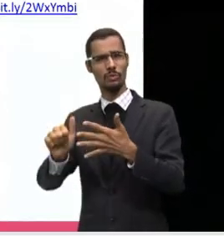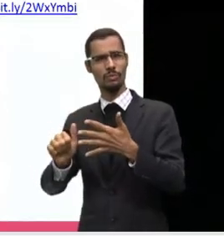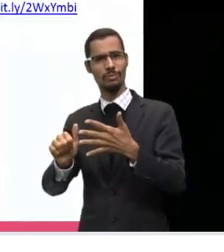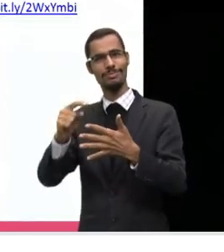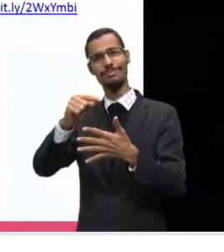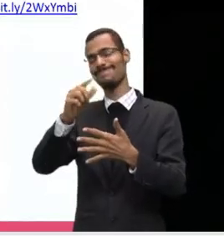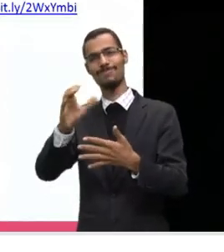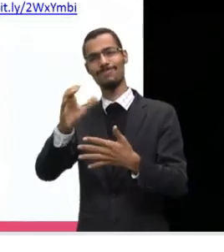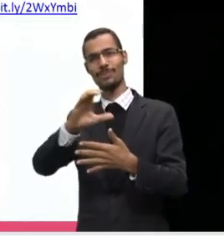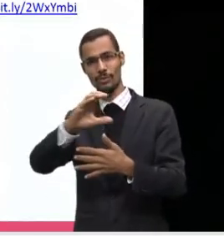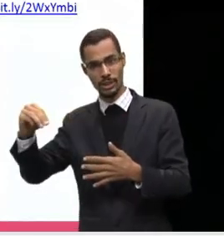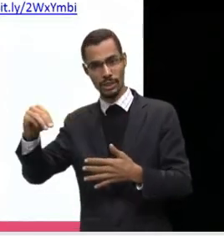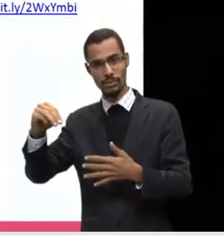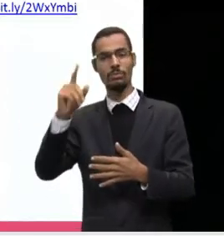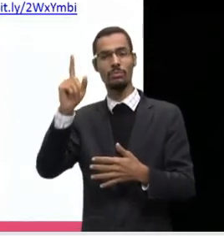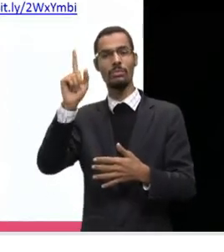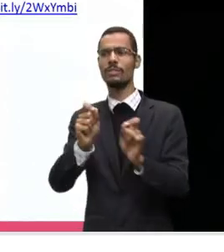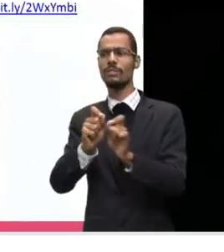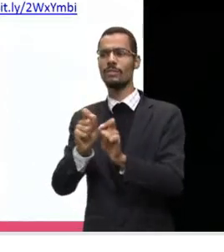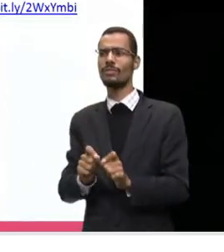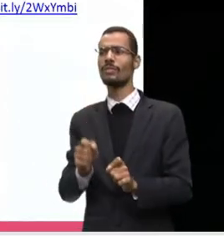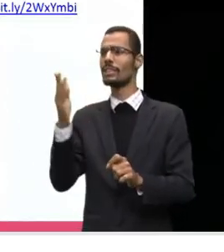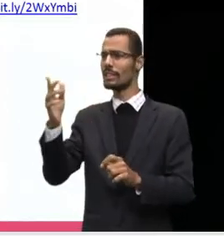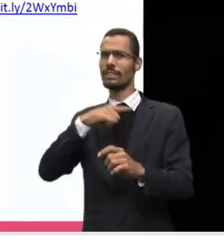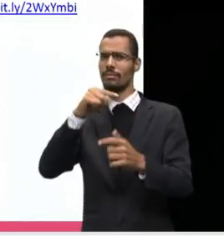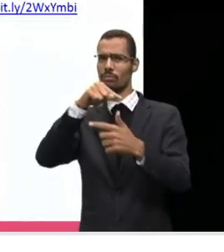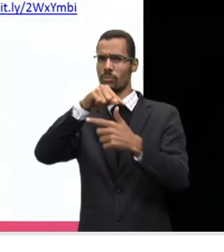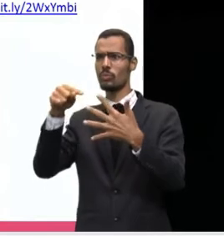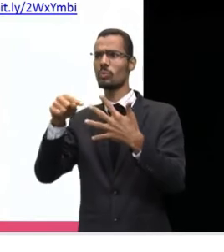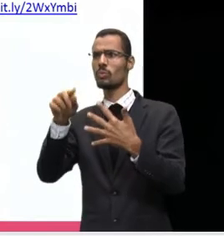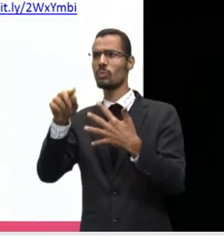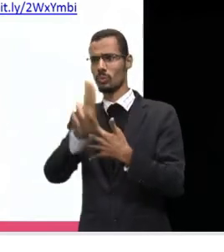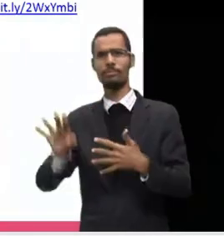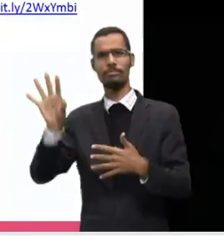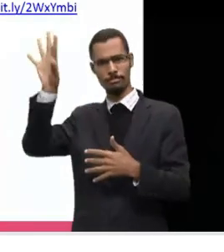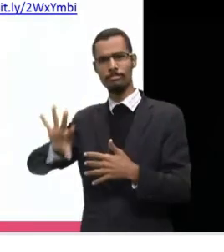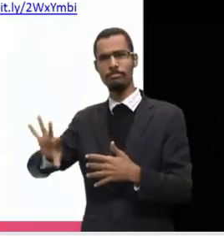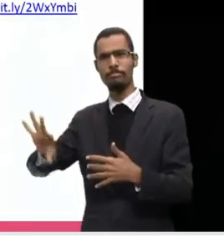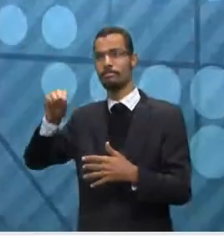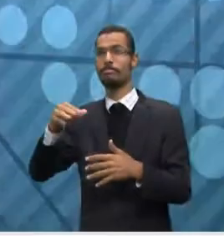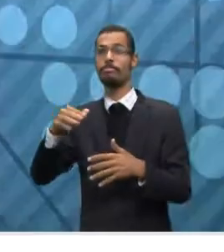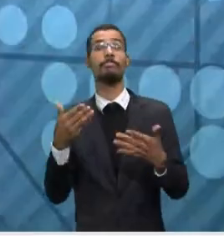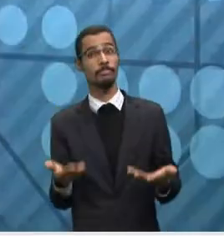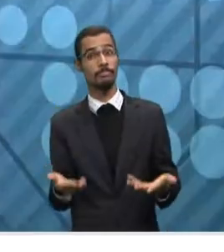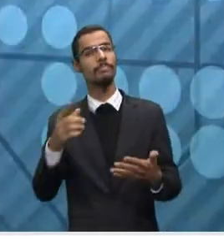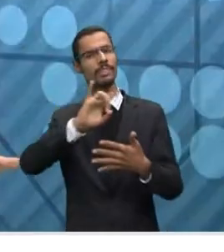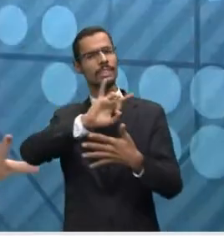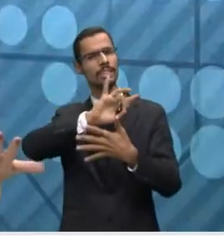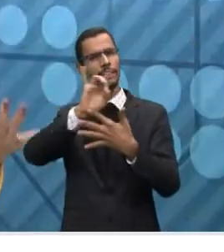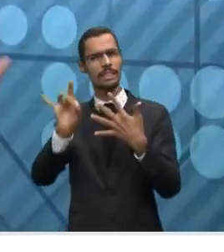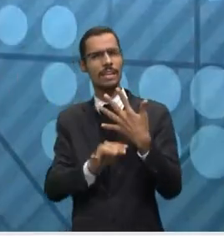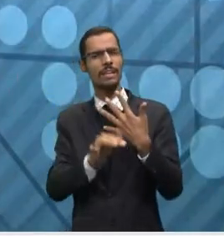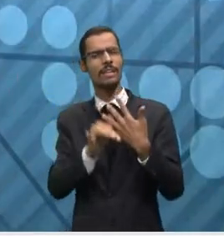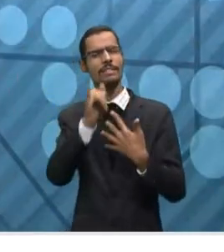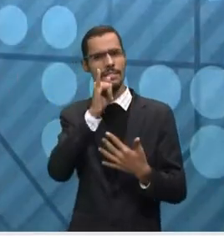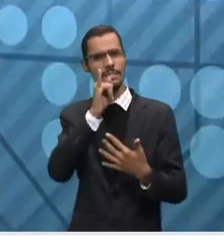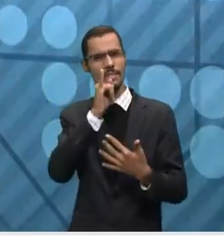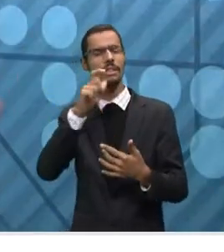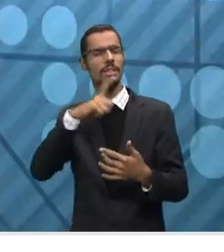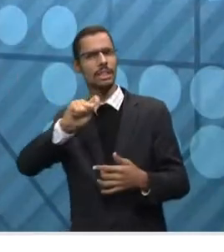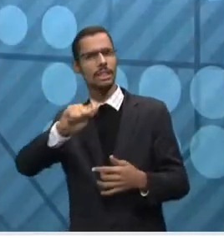mãos. E os sinais eles são realizados com esses parâmetros, tá? E eu trouxe para você vários exemplos